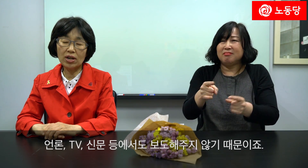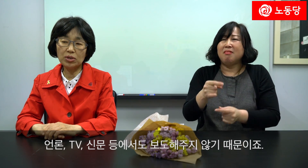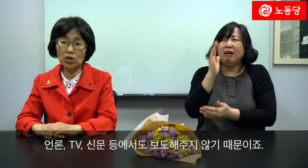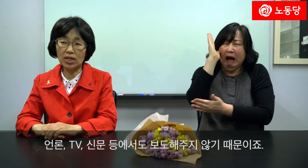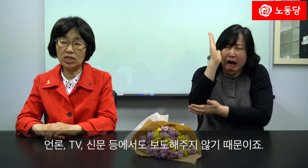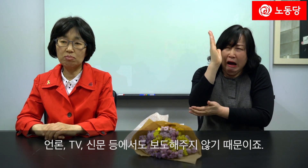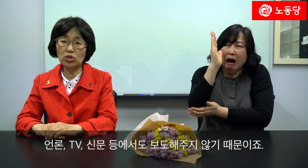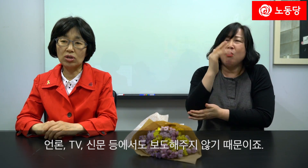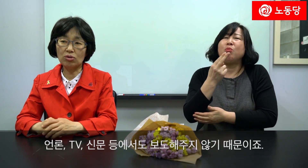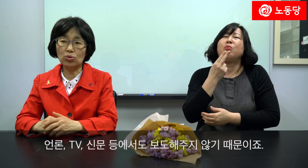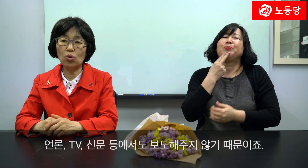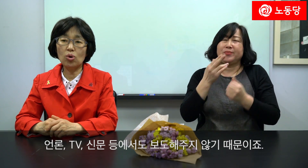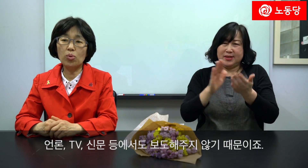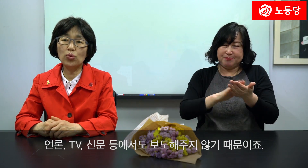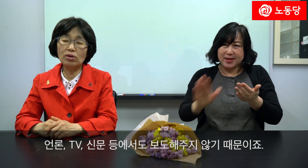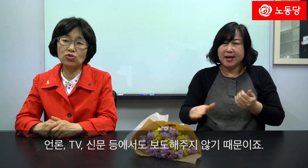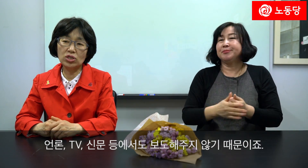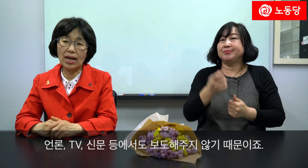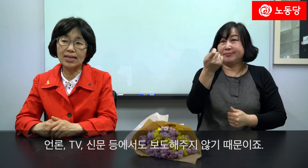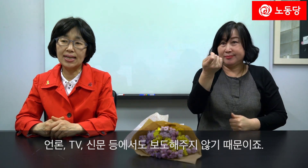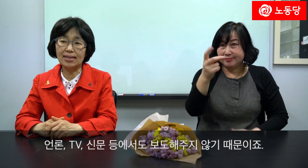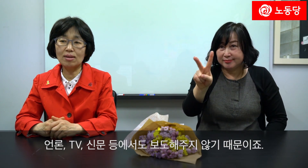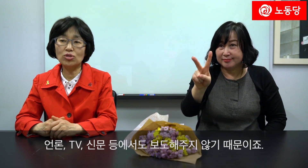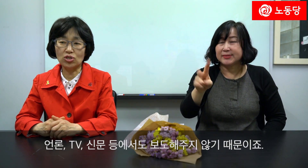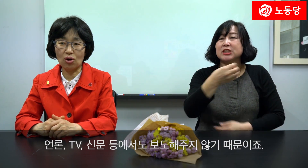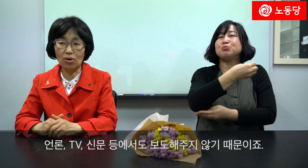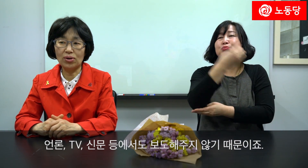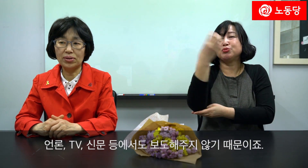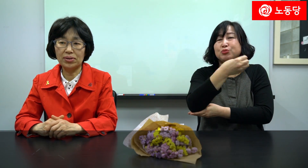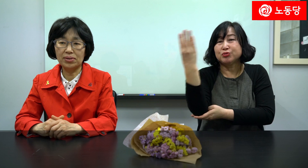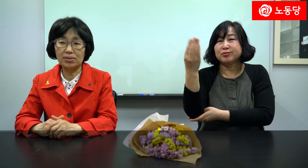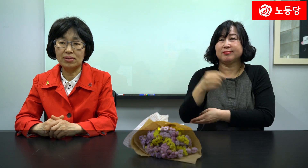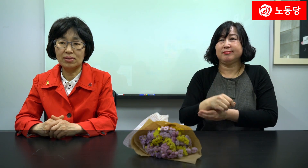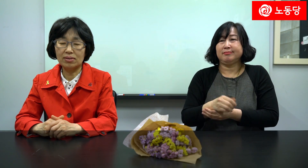언론, 텔레비전이나 신문 등에서도 보도해주지 않기 때문이죠.